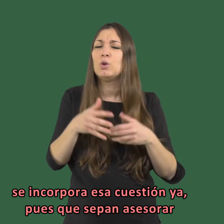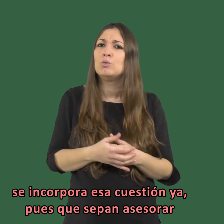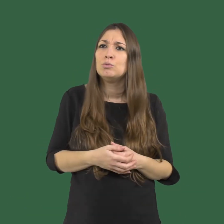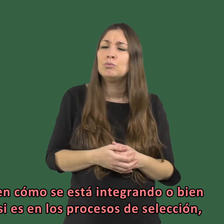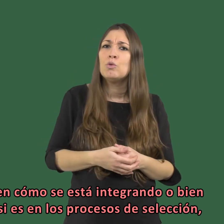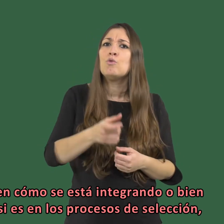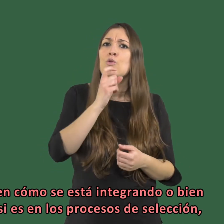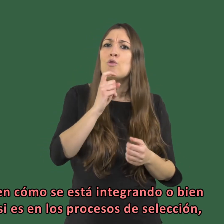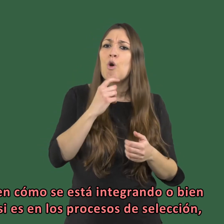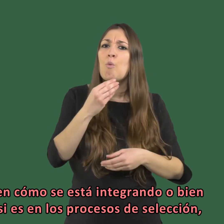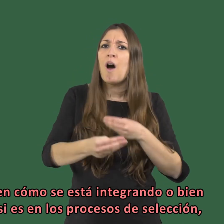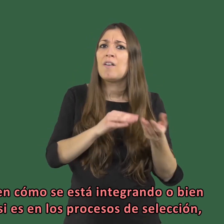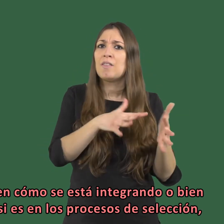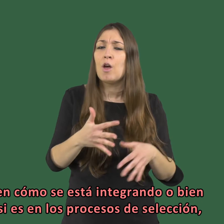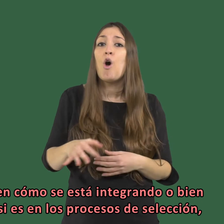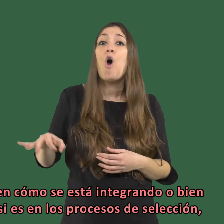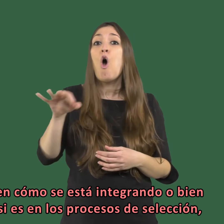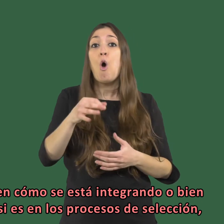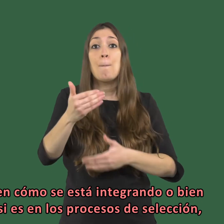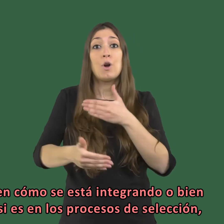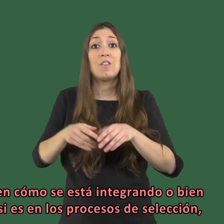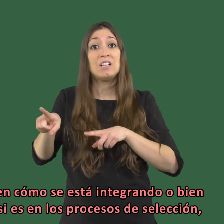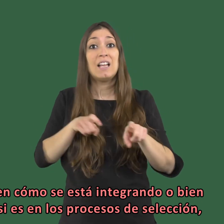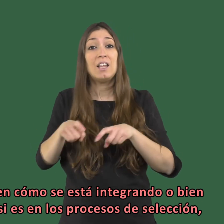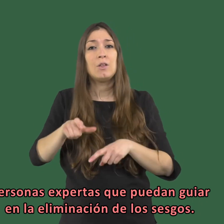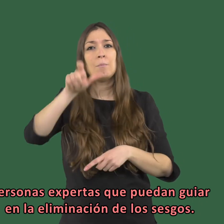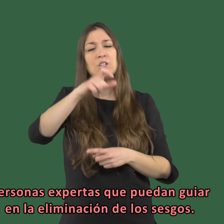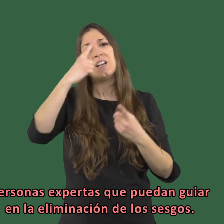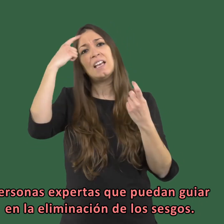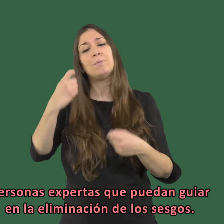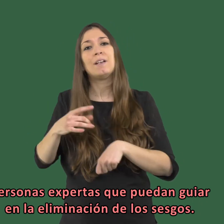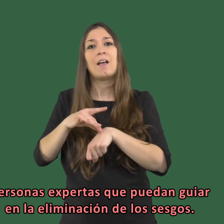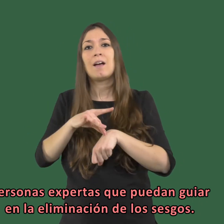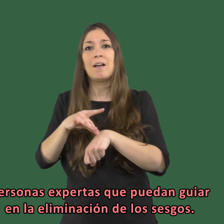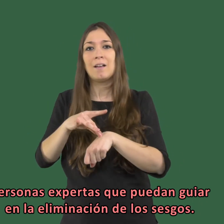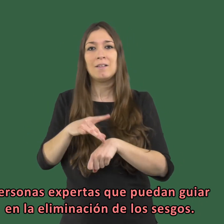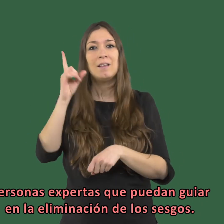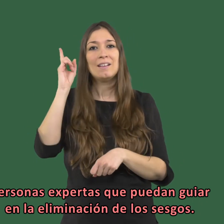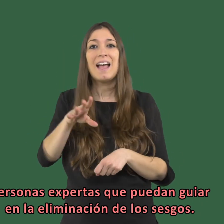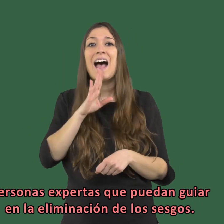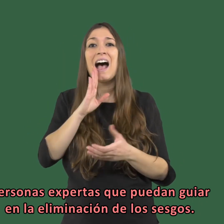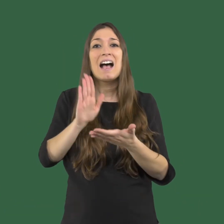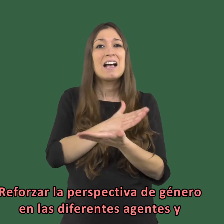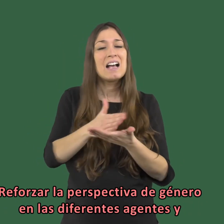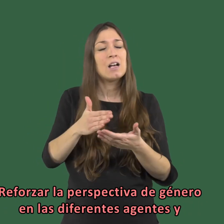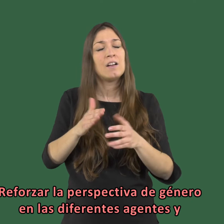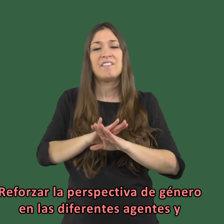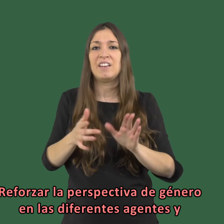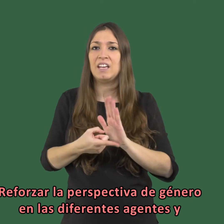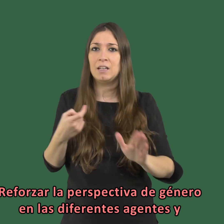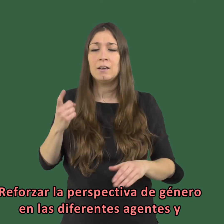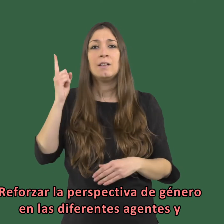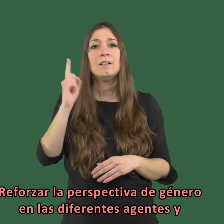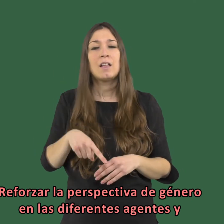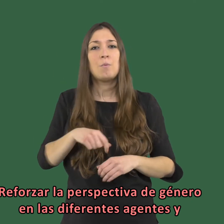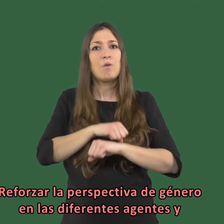cómo se está integrando, o bien si son los procesos de selección, personas expertas que puedan guiar en la eliminación de los sesgos. Reforzar la perspectiva